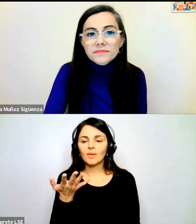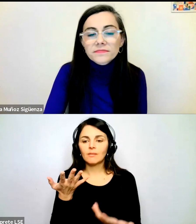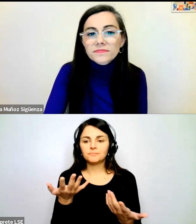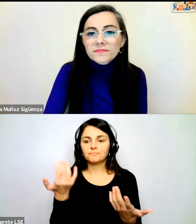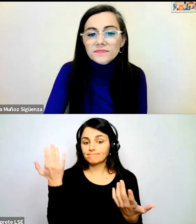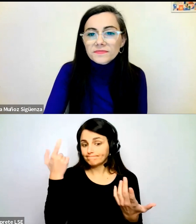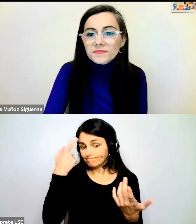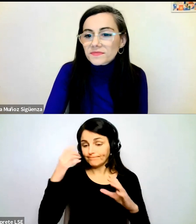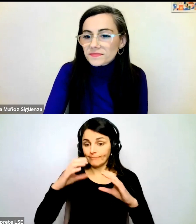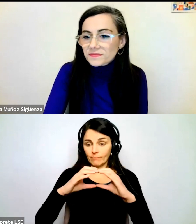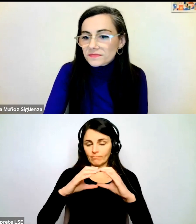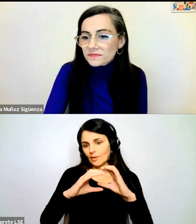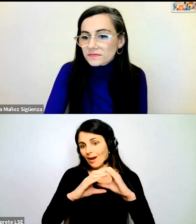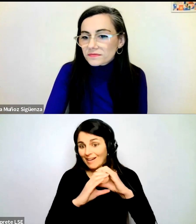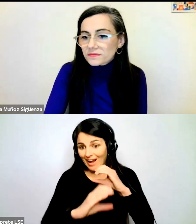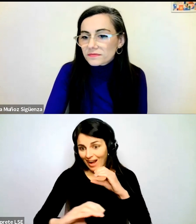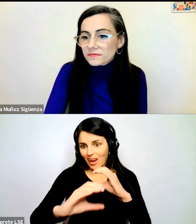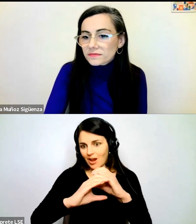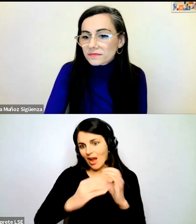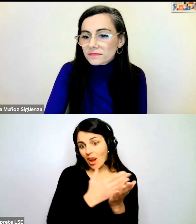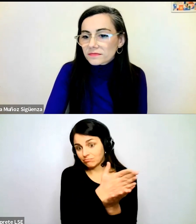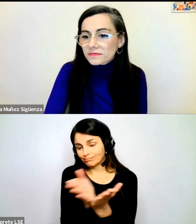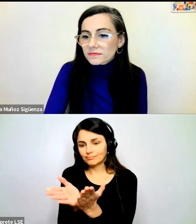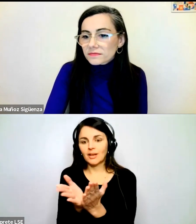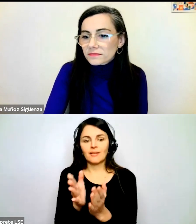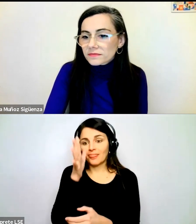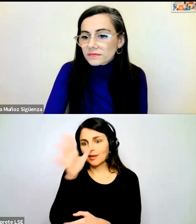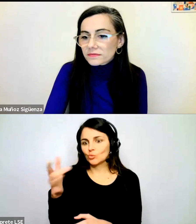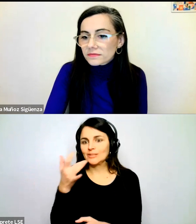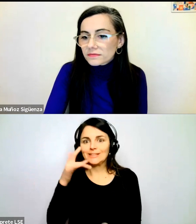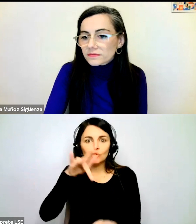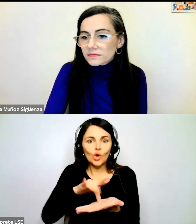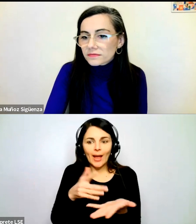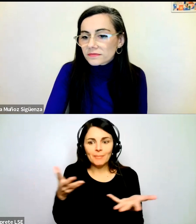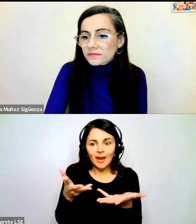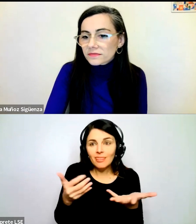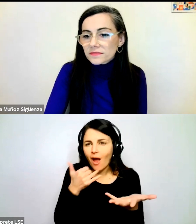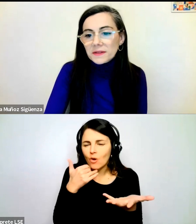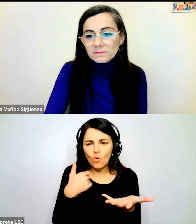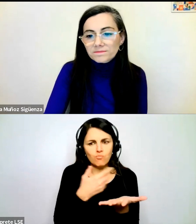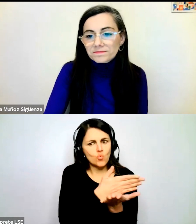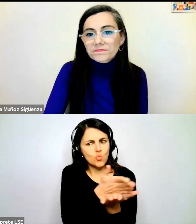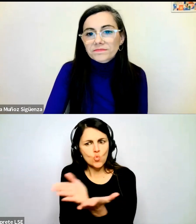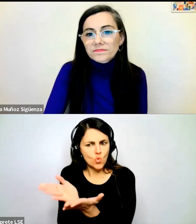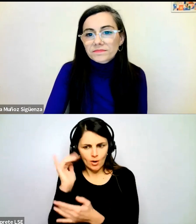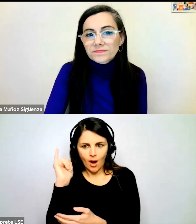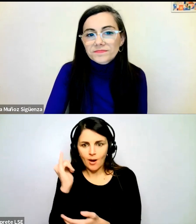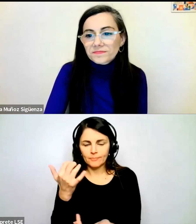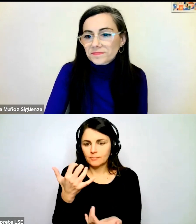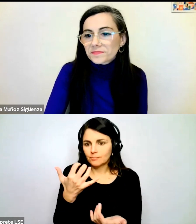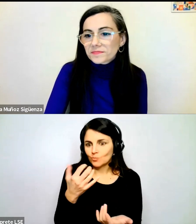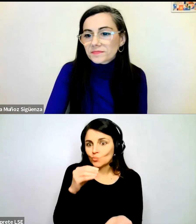hay canales de denuncia cuando tenemos alguna emergencia, en los que muchas veces no